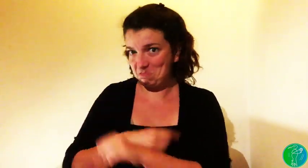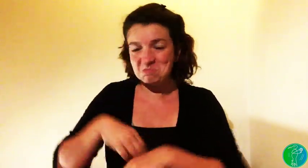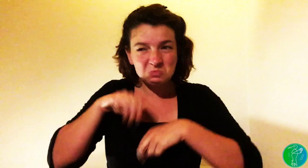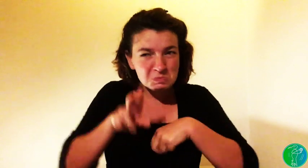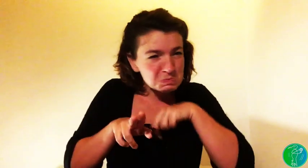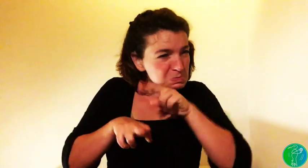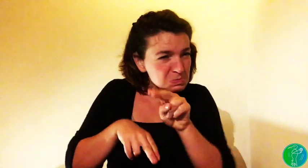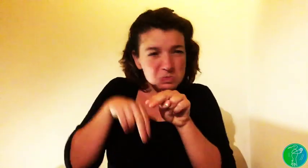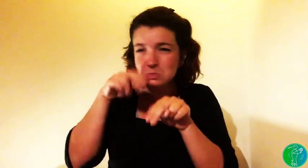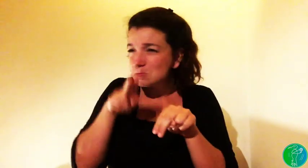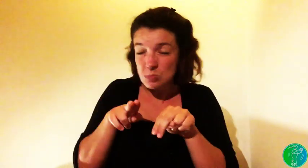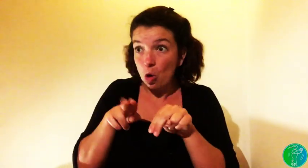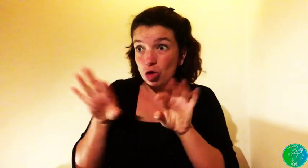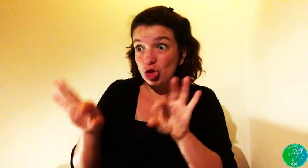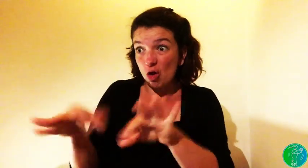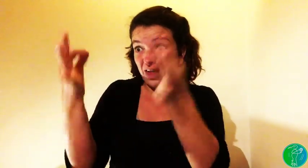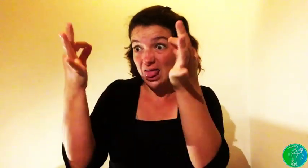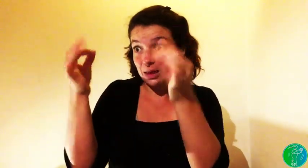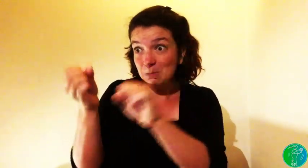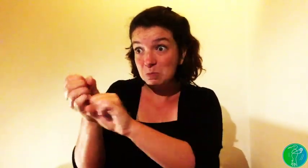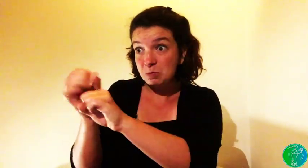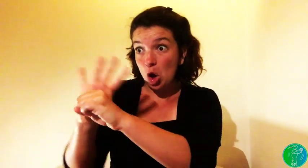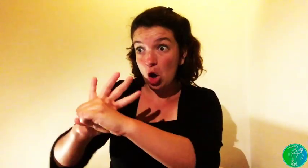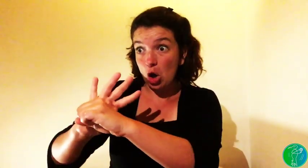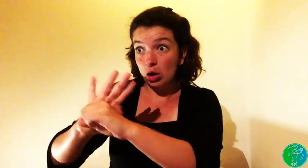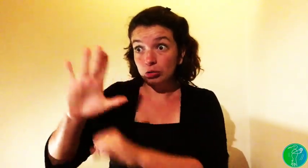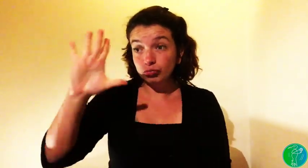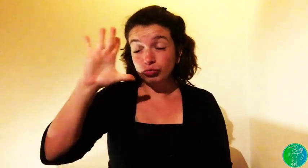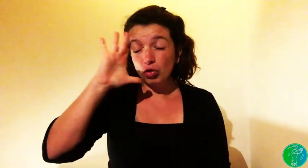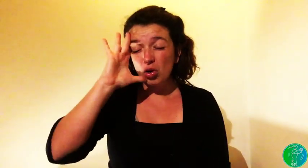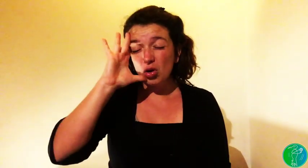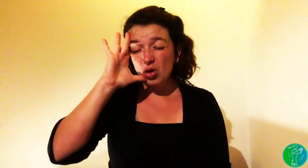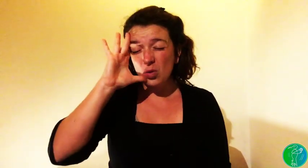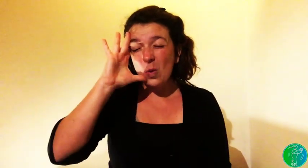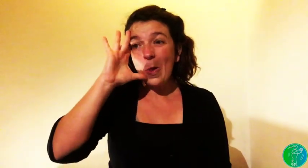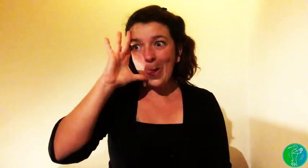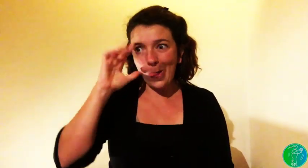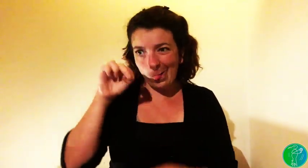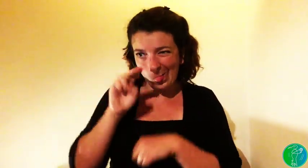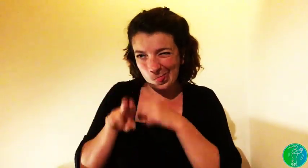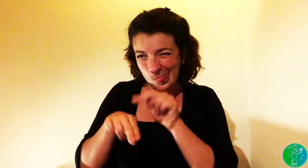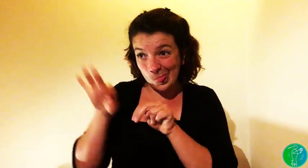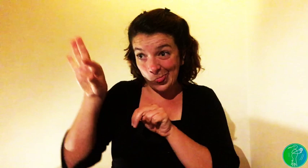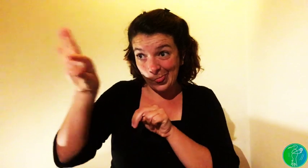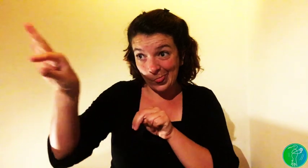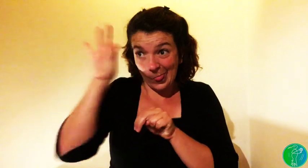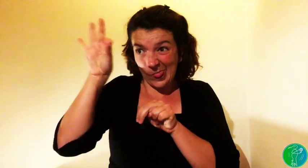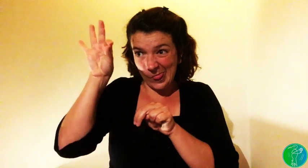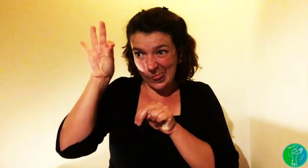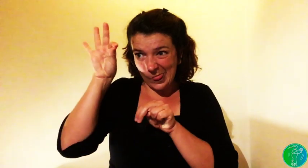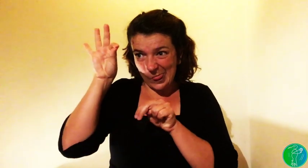Il en trouva un qui dormait tranquillement et il le dépluma.